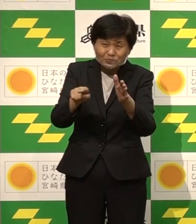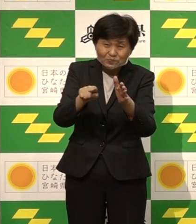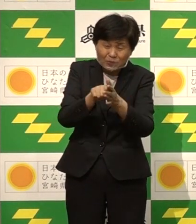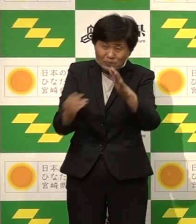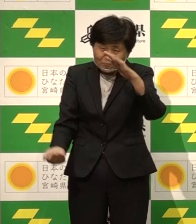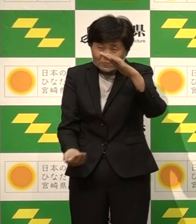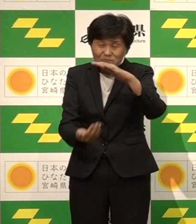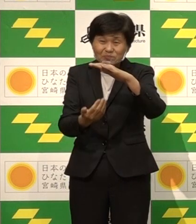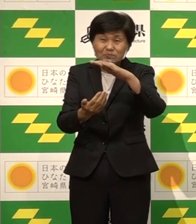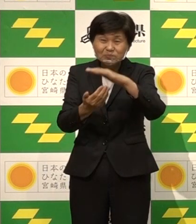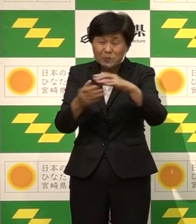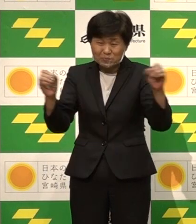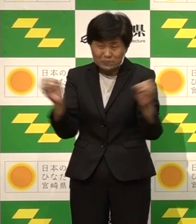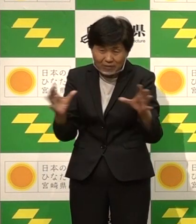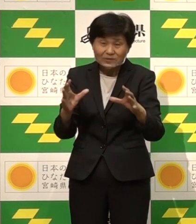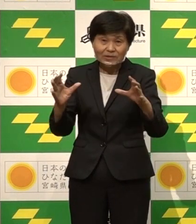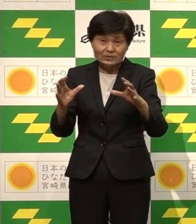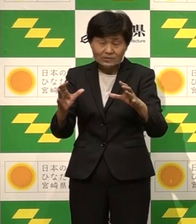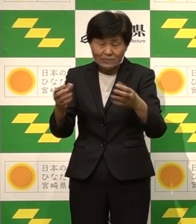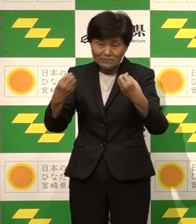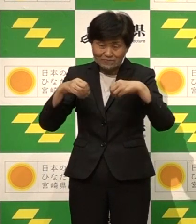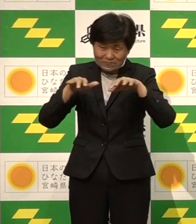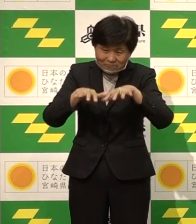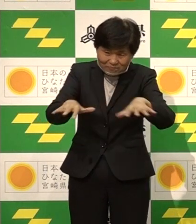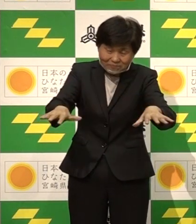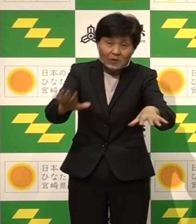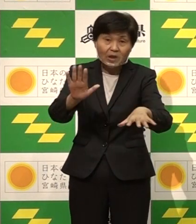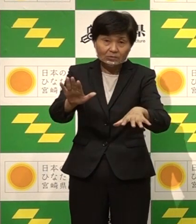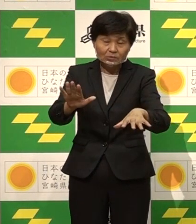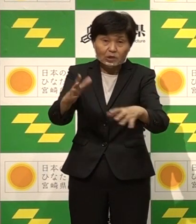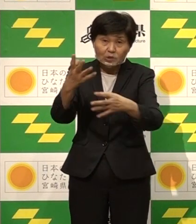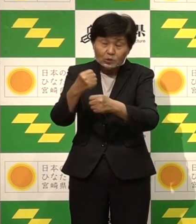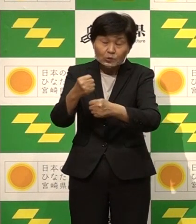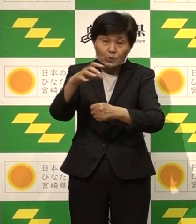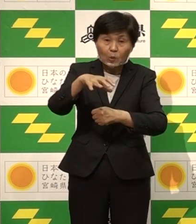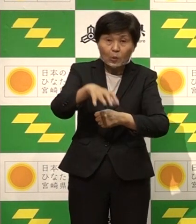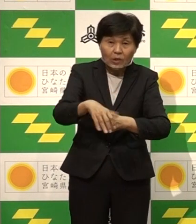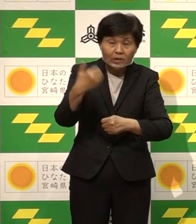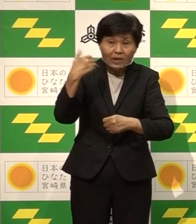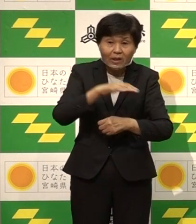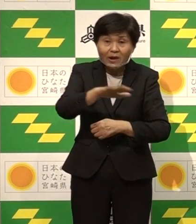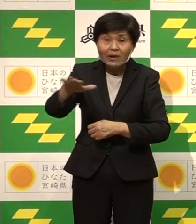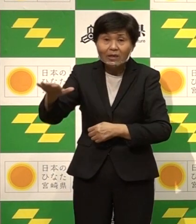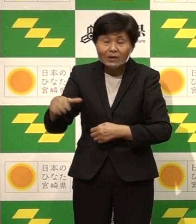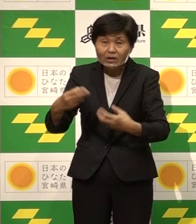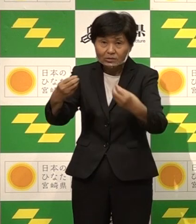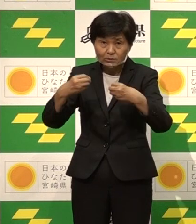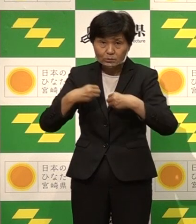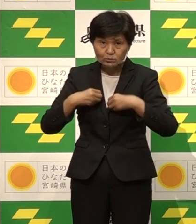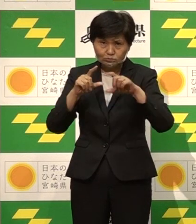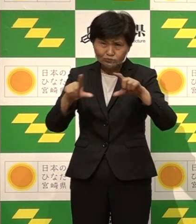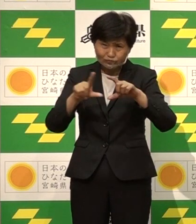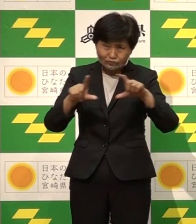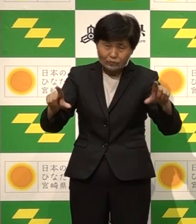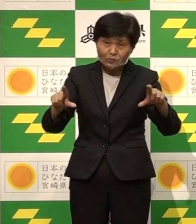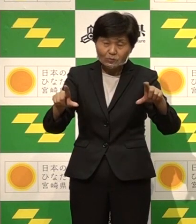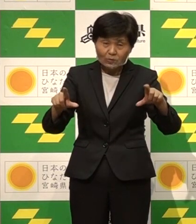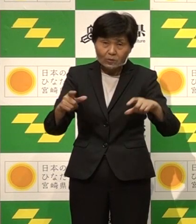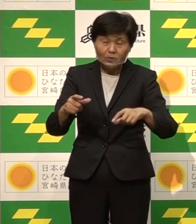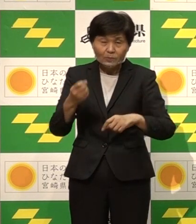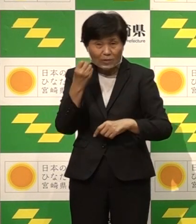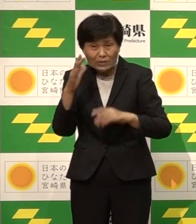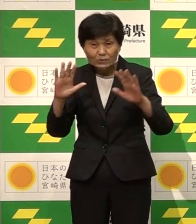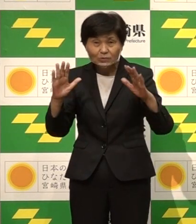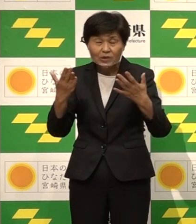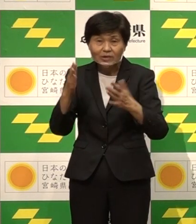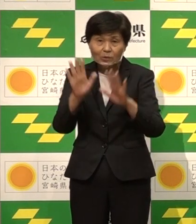内外での爆発的な感染状況にある。いつどこで誰が感染してもおかしくないというような厳しい状況にあるということをまず